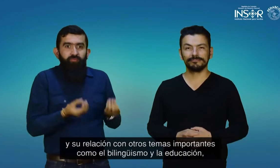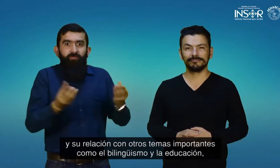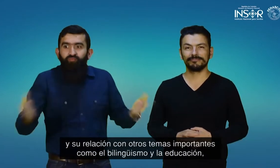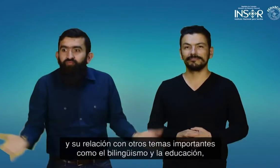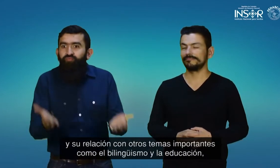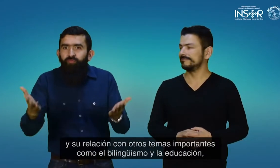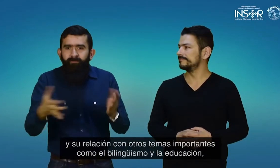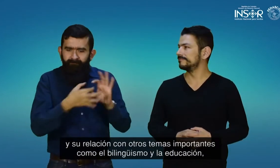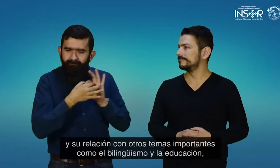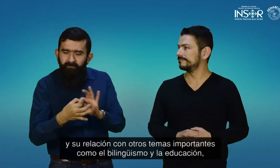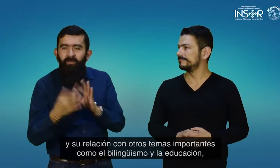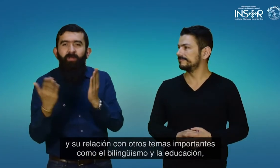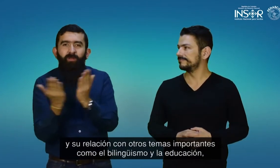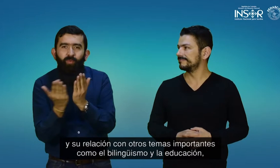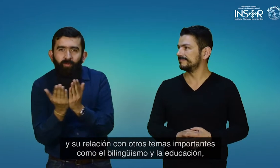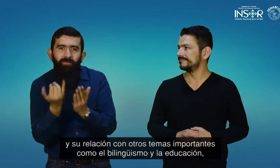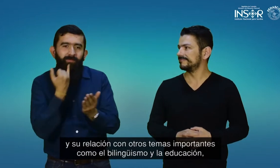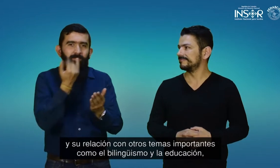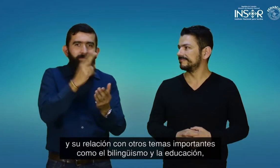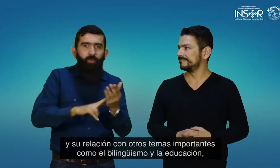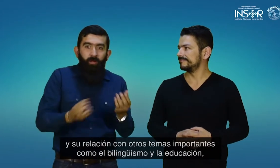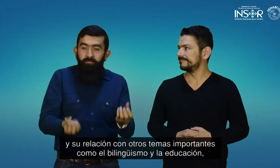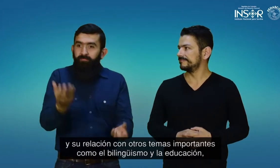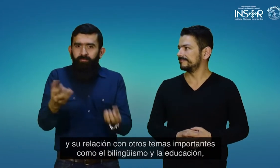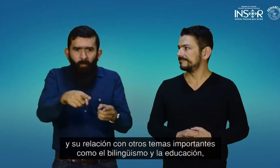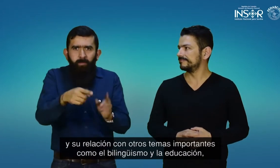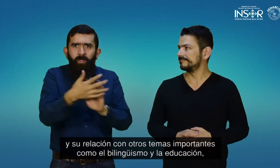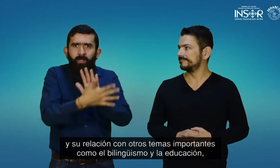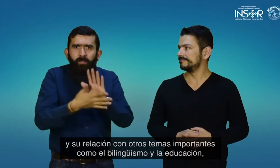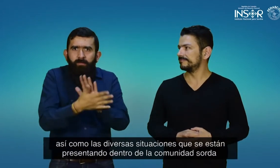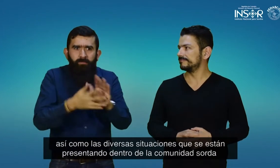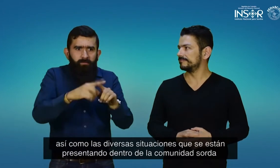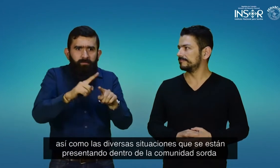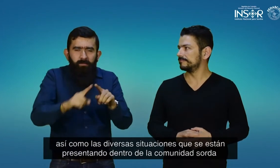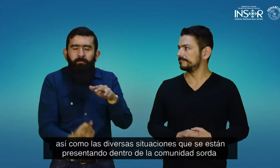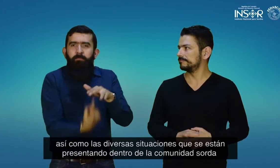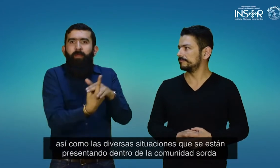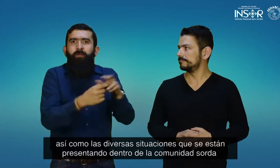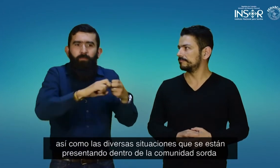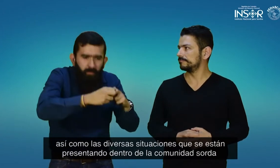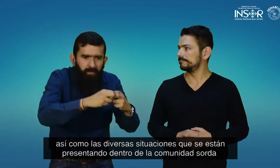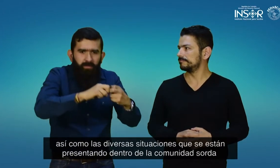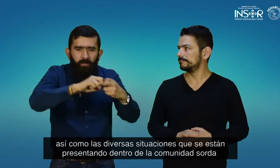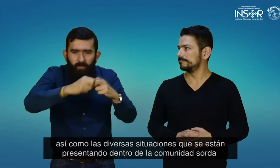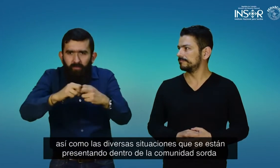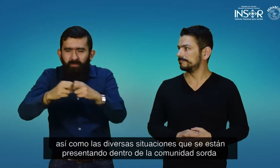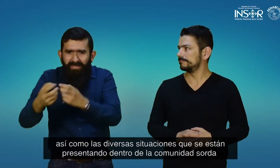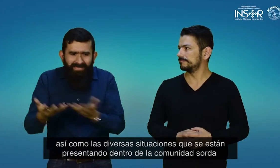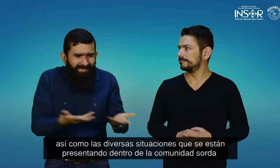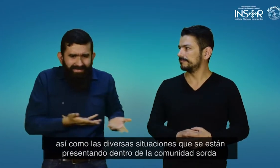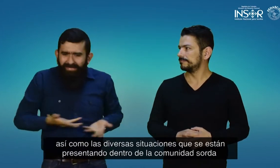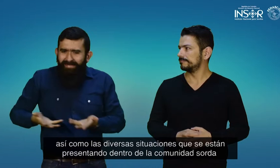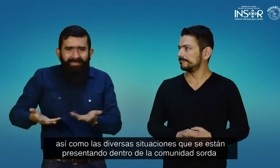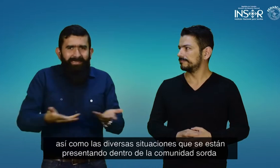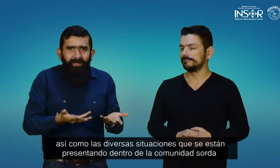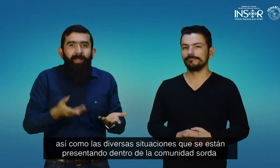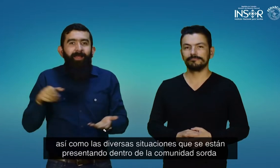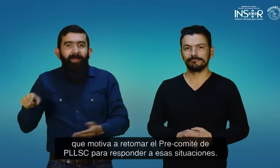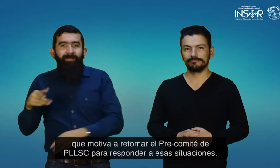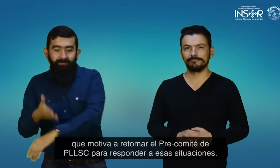y su relación con otros temas importantes como el bilingüismo y la educación, así como las diversas situaciones que están presentando dentro de la comunidad